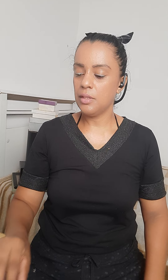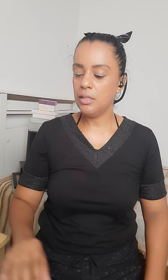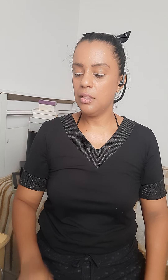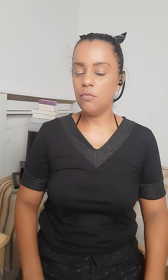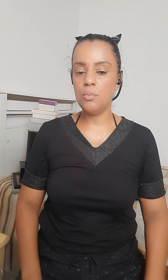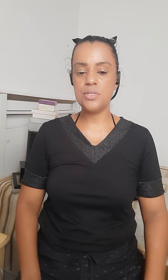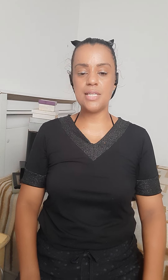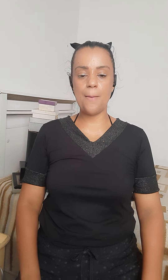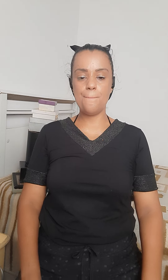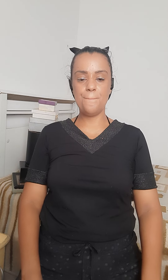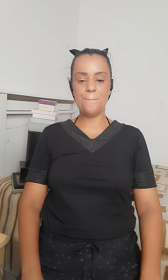Então vamos lá.